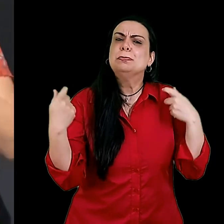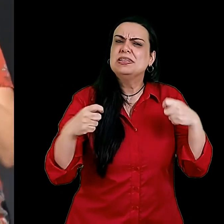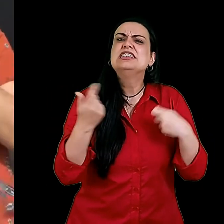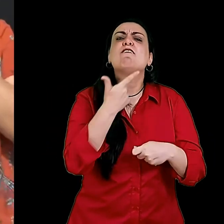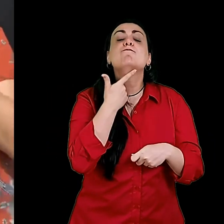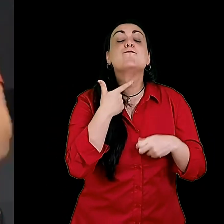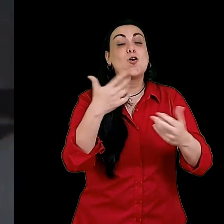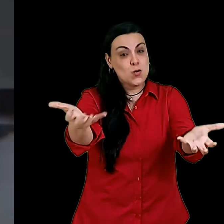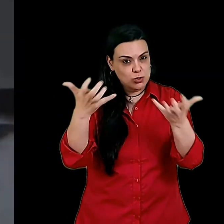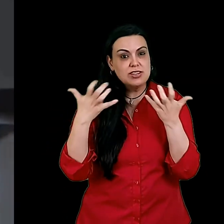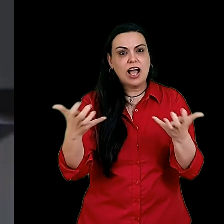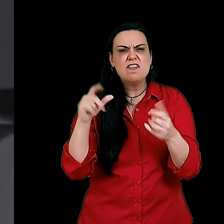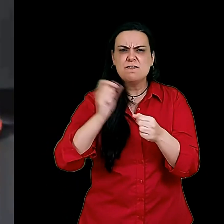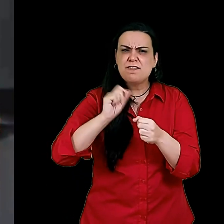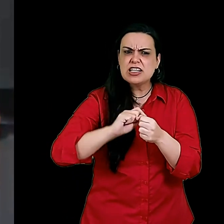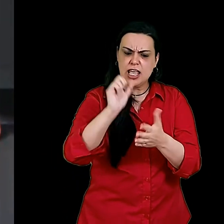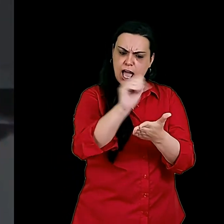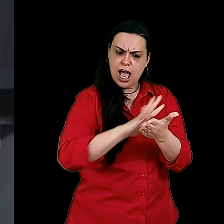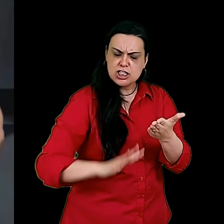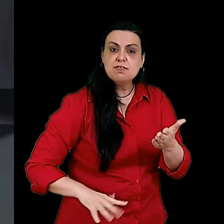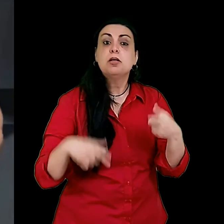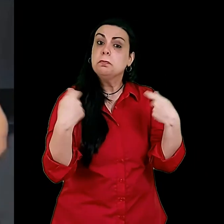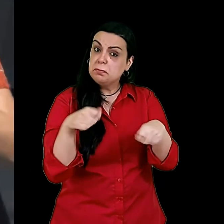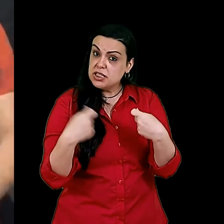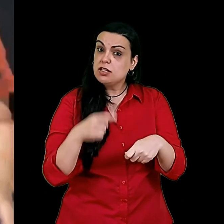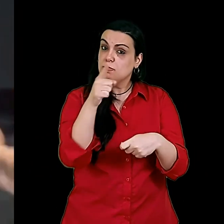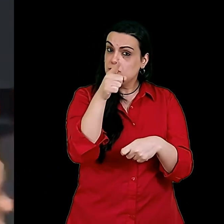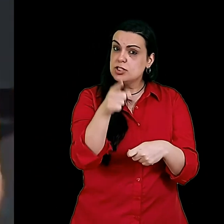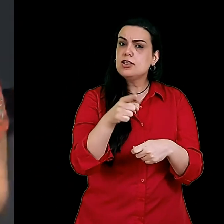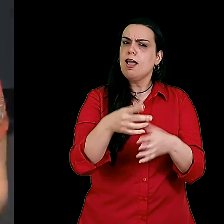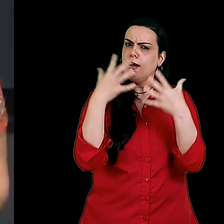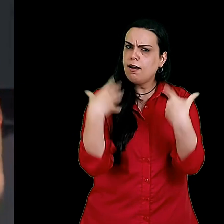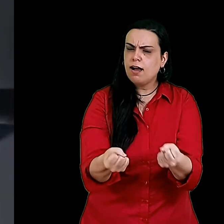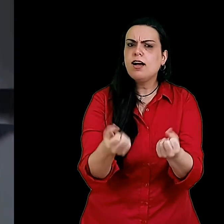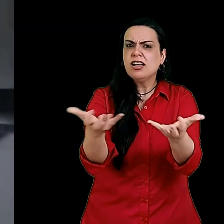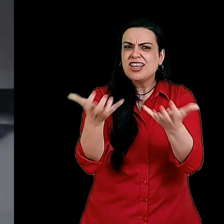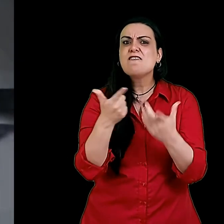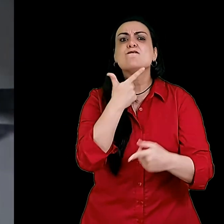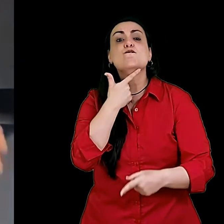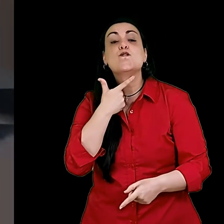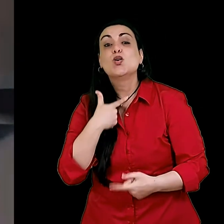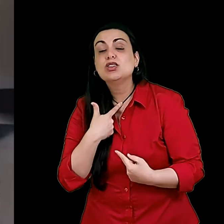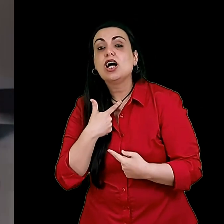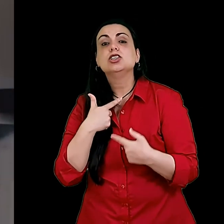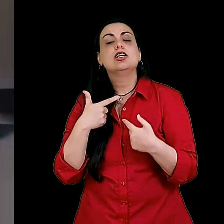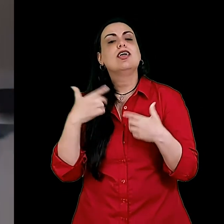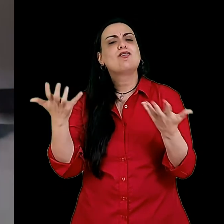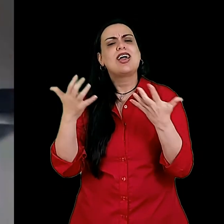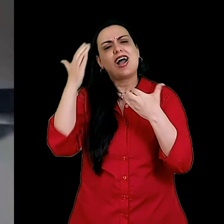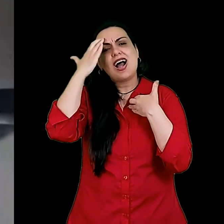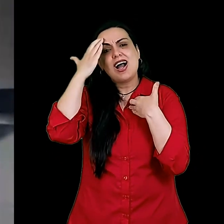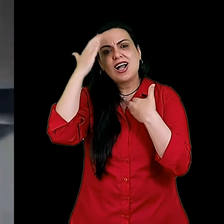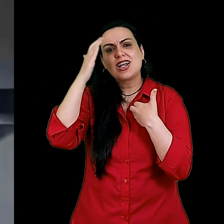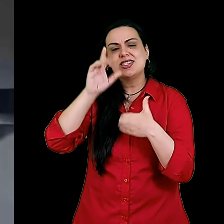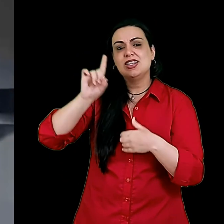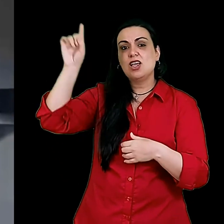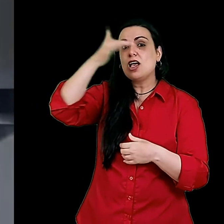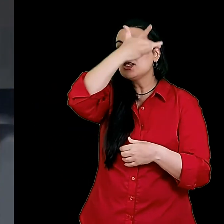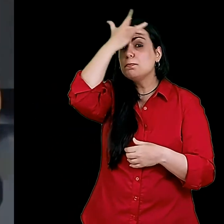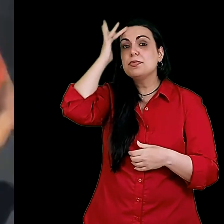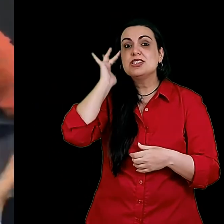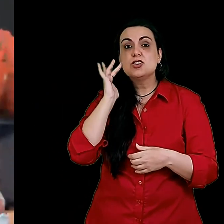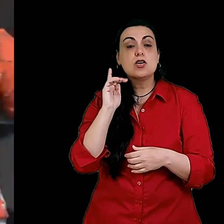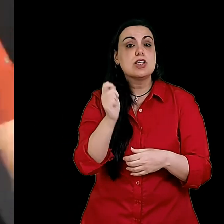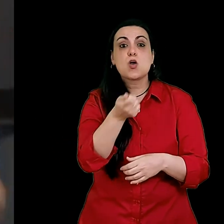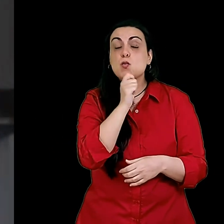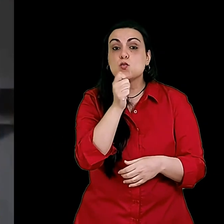disposição. Tem que ter disposição. Fazer as tarefas no final requer disposição. Escrever requer disposição.